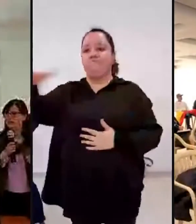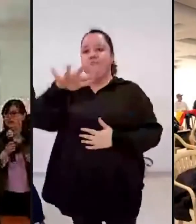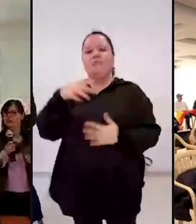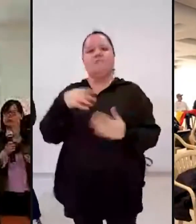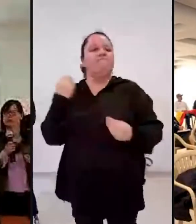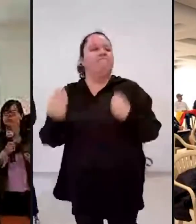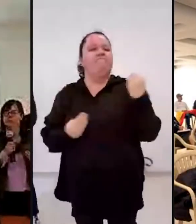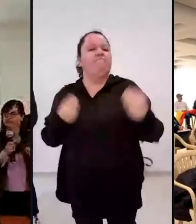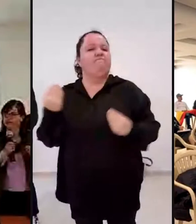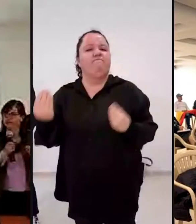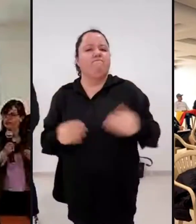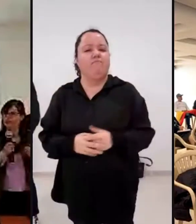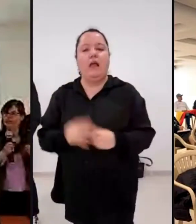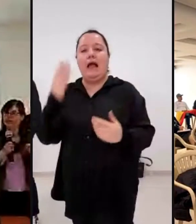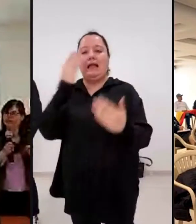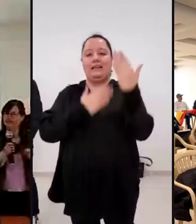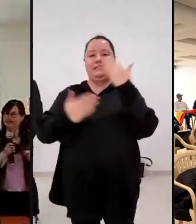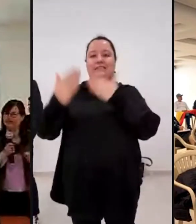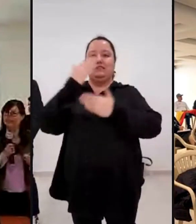a